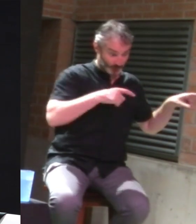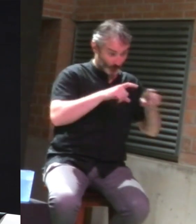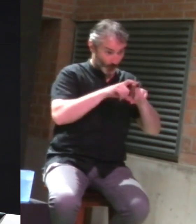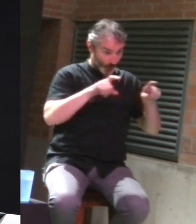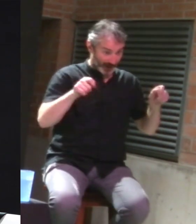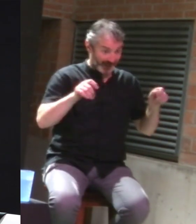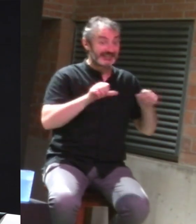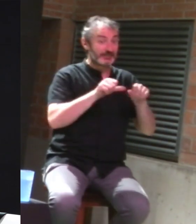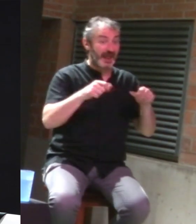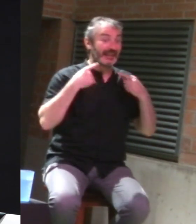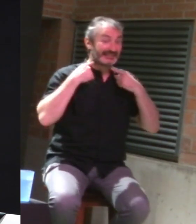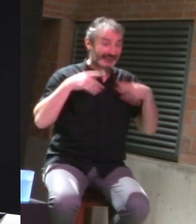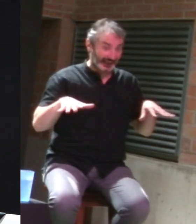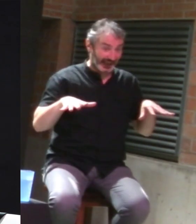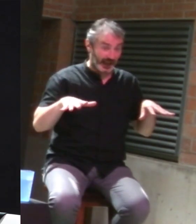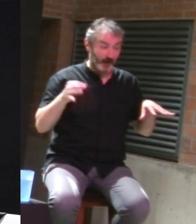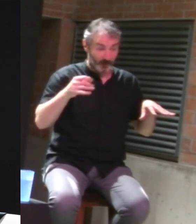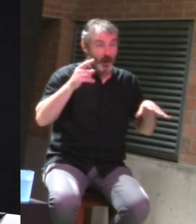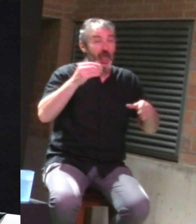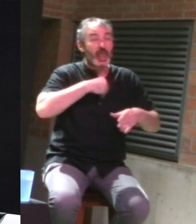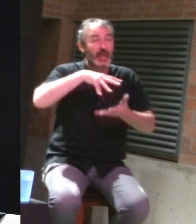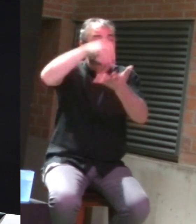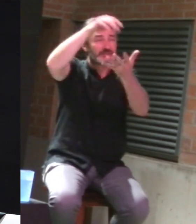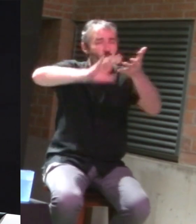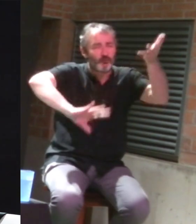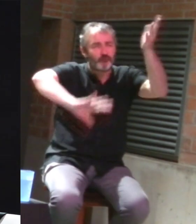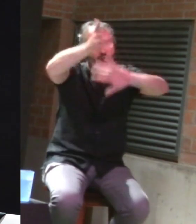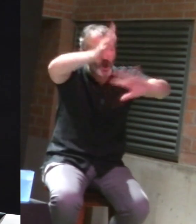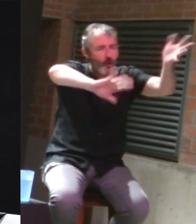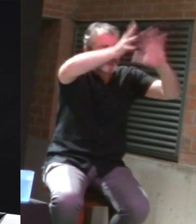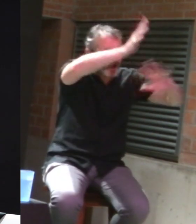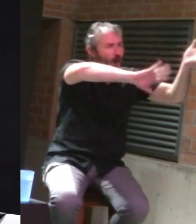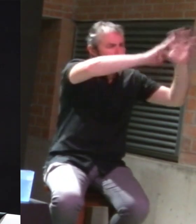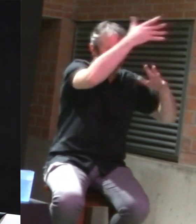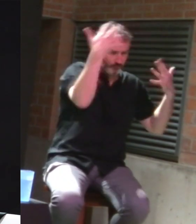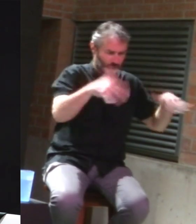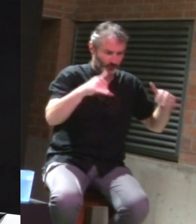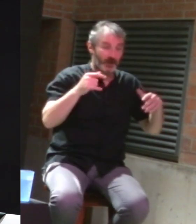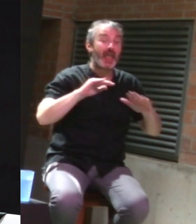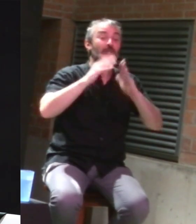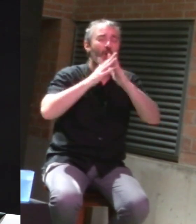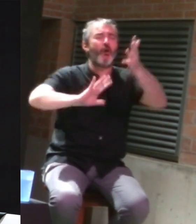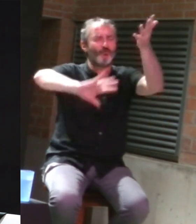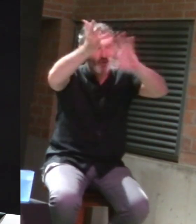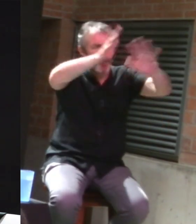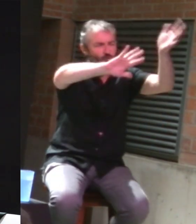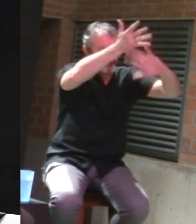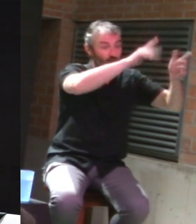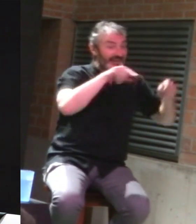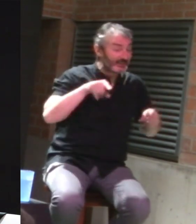de la Setmana Tràgica on es cremen les esglésies, o sobretot les escoles, durant molts anys se li dirà